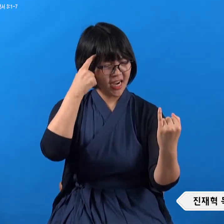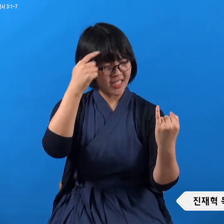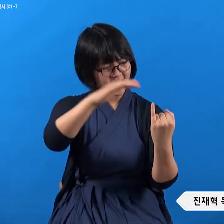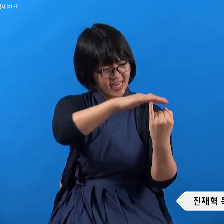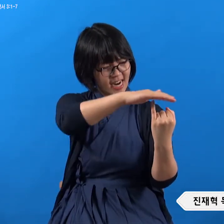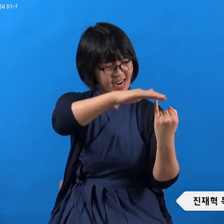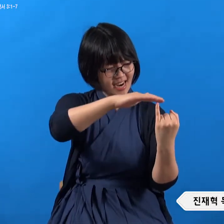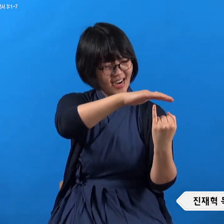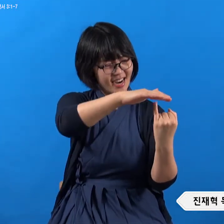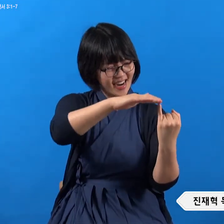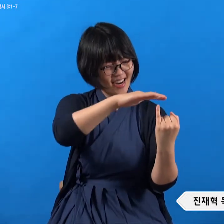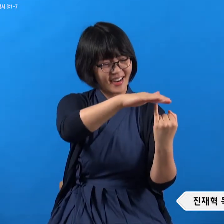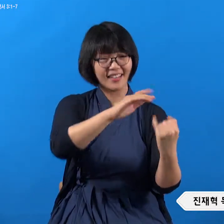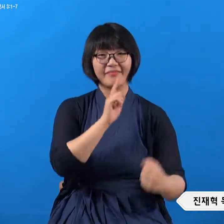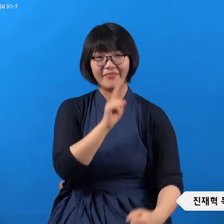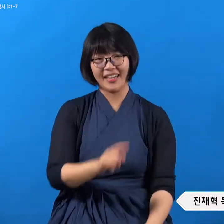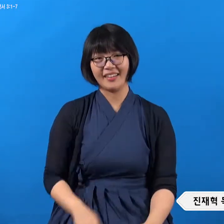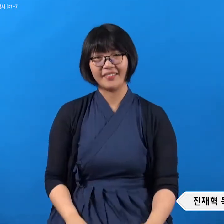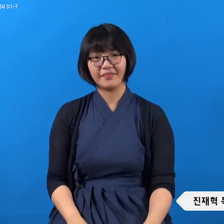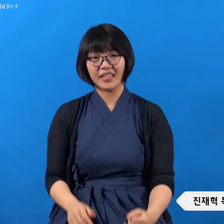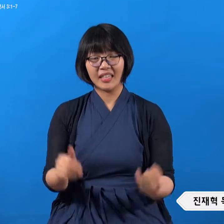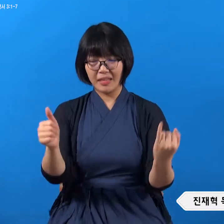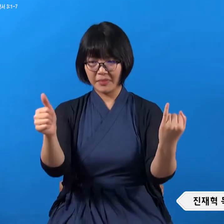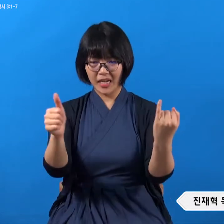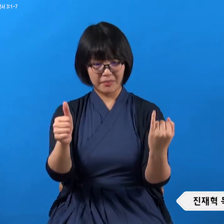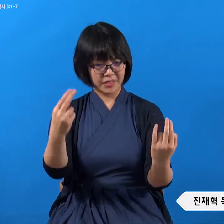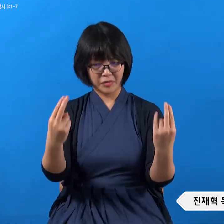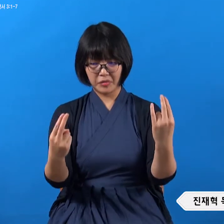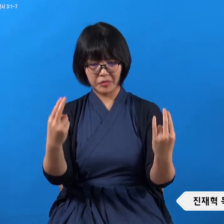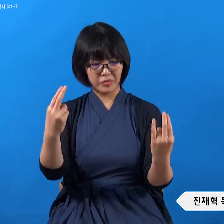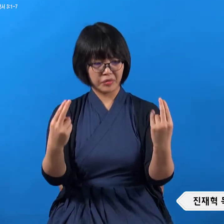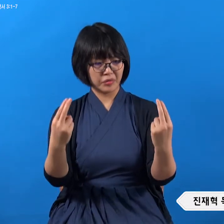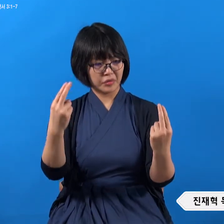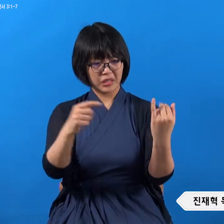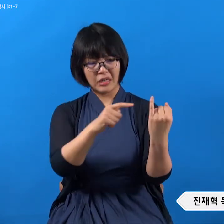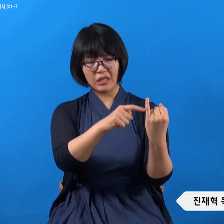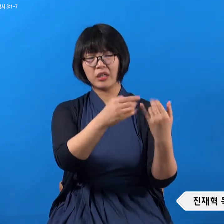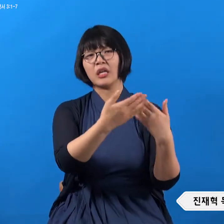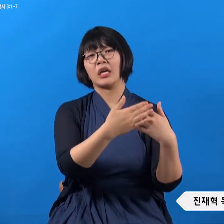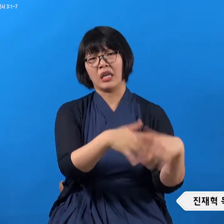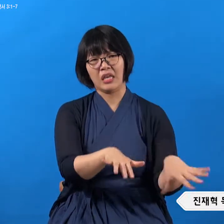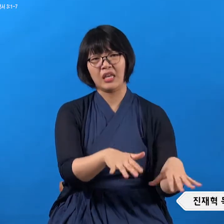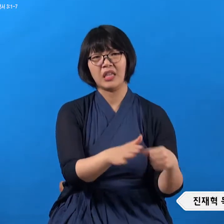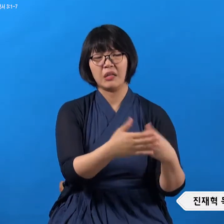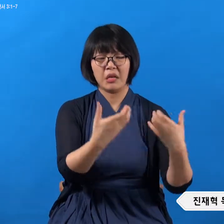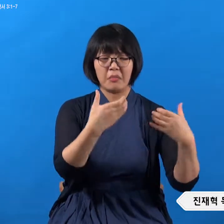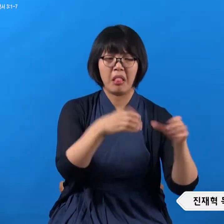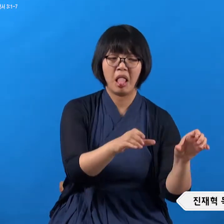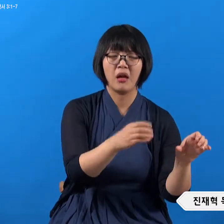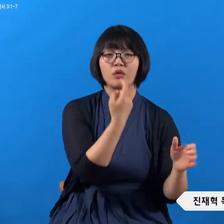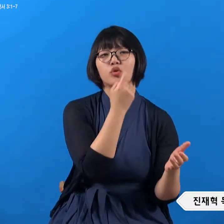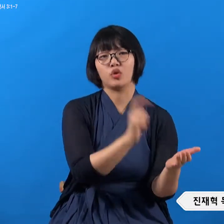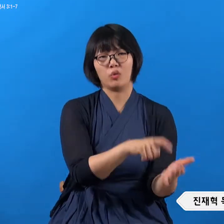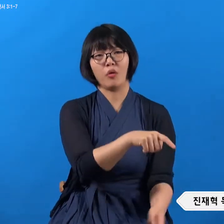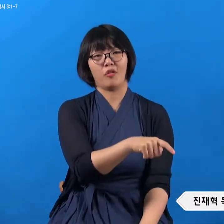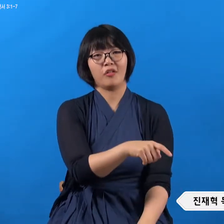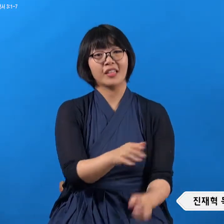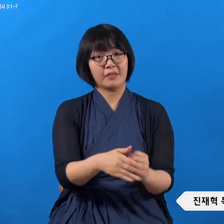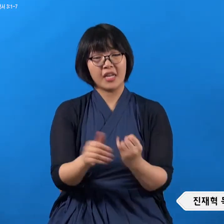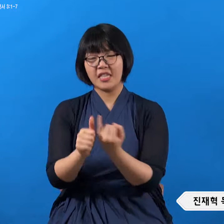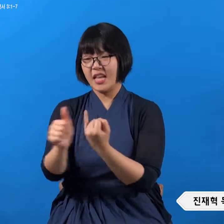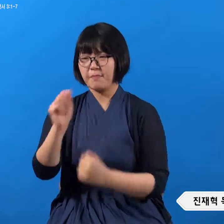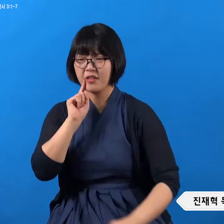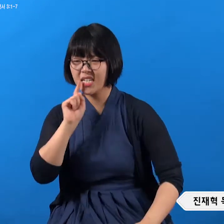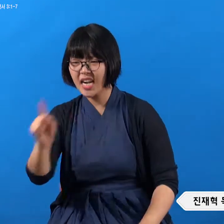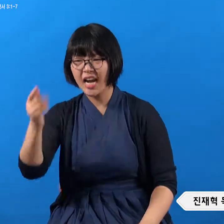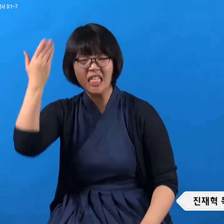여기라. 더 연약한 그릇이라고 말합니다. 연약한 그릇은 깨어지기 쉽습니다. 지식을 따라